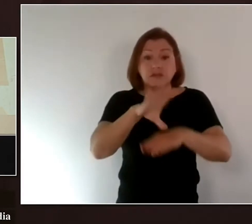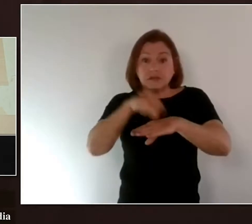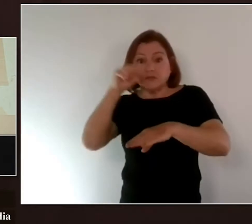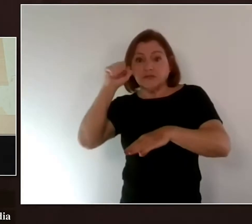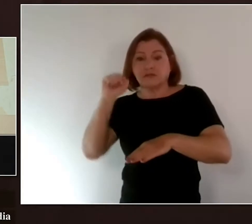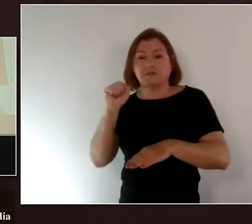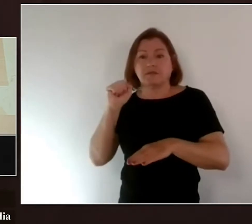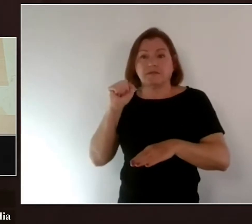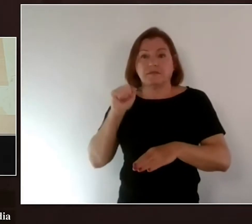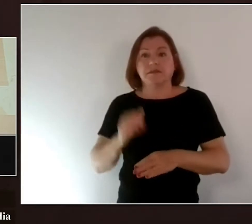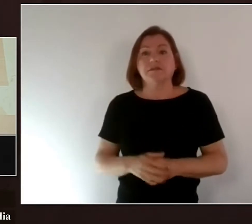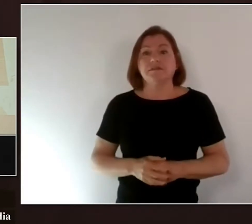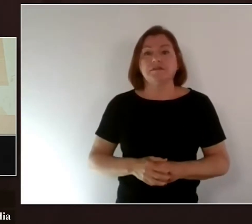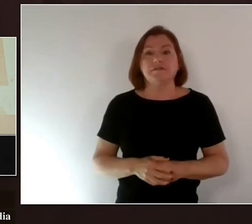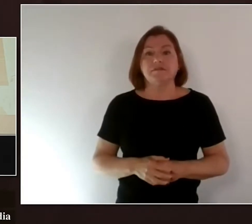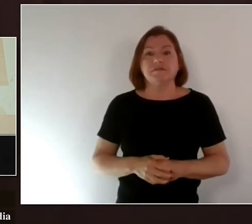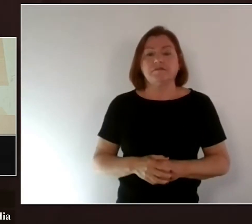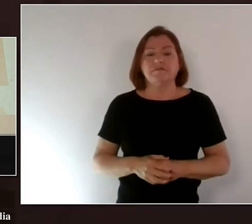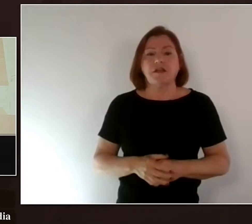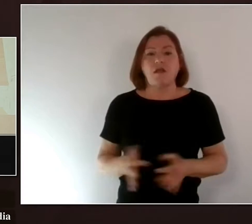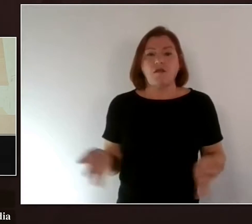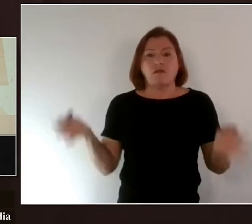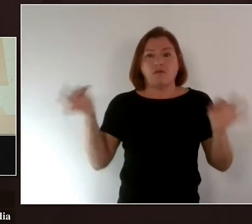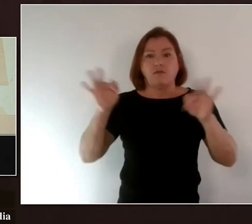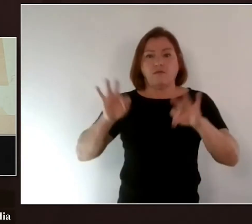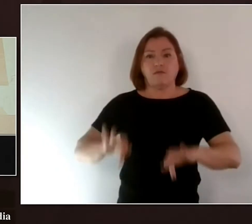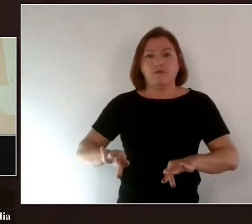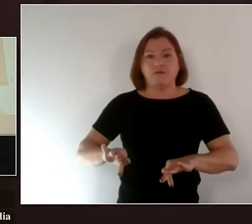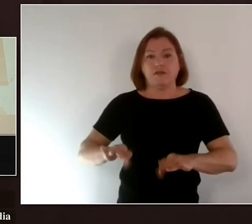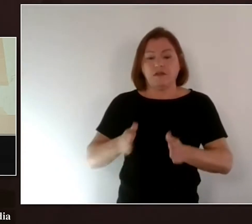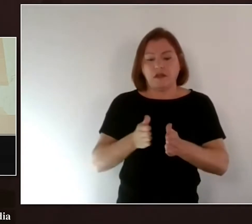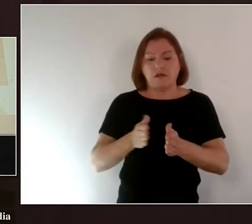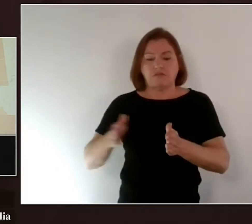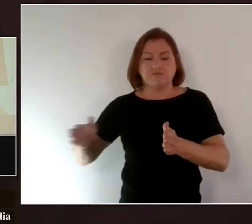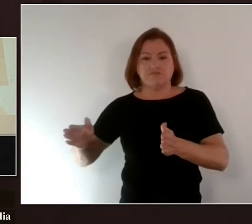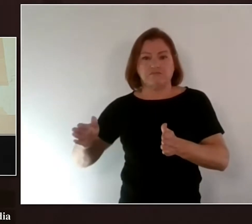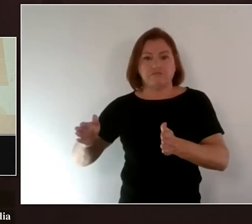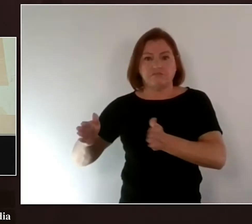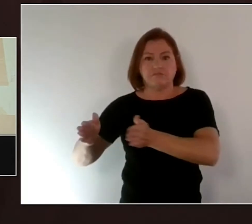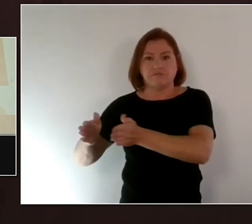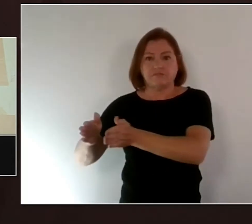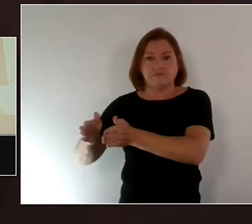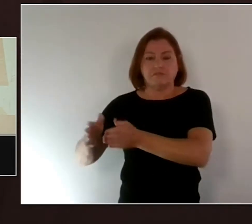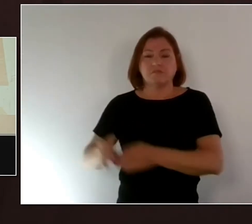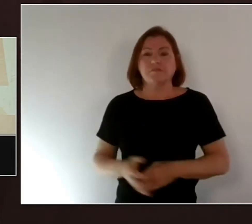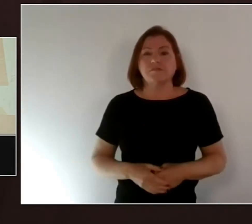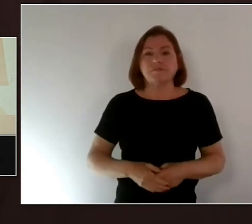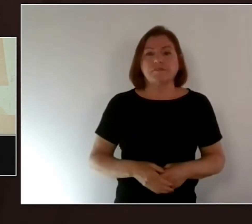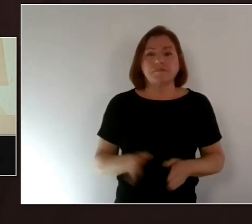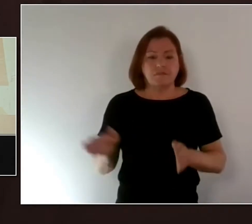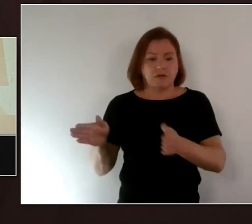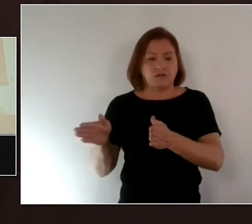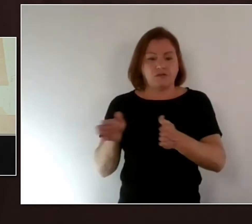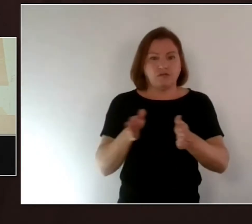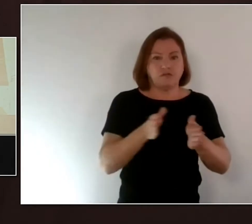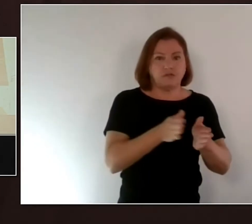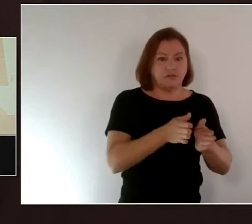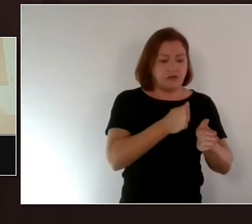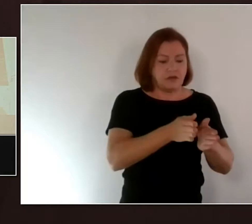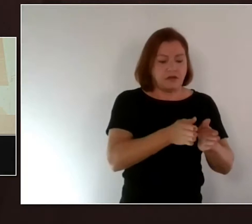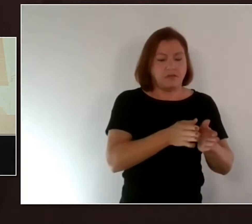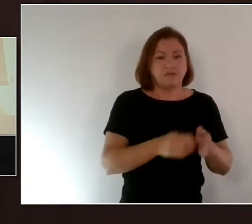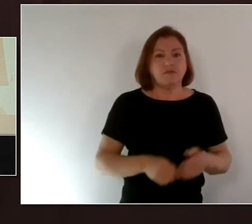Justamente no final dos tempos. É a era dos 7